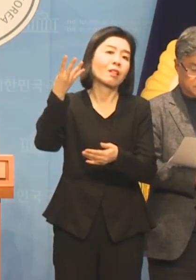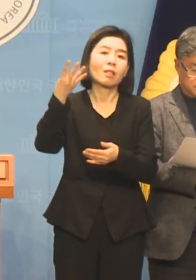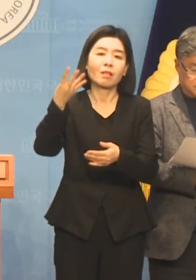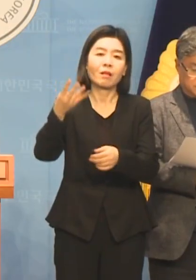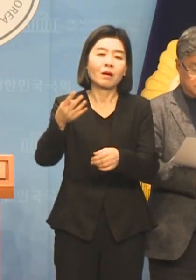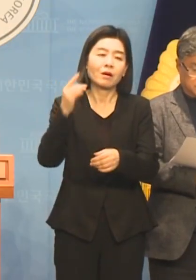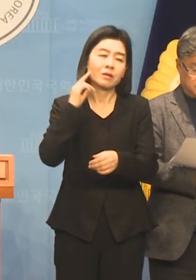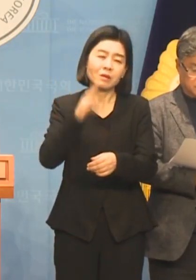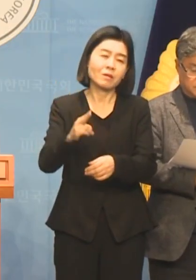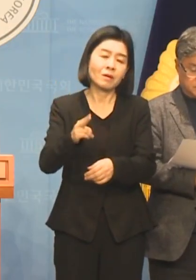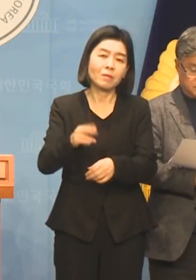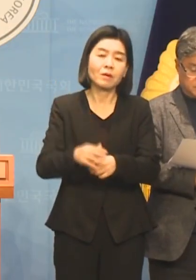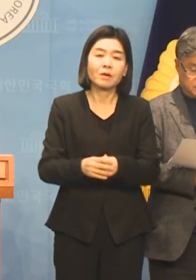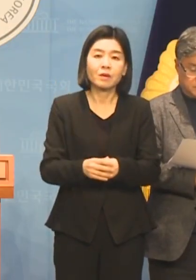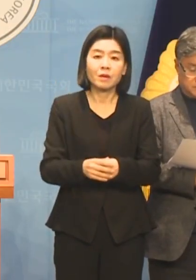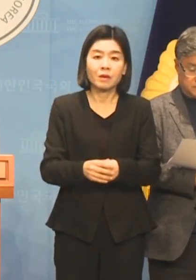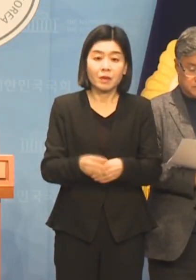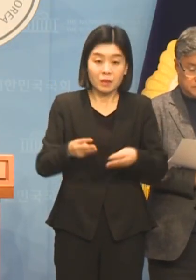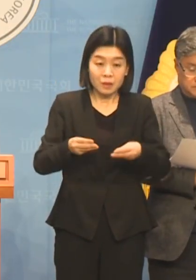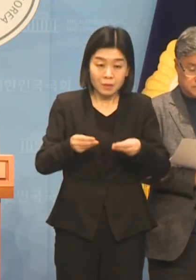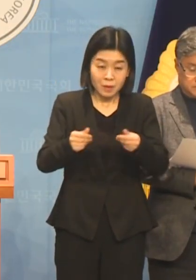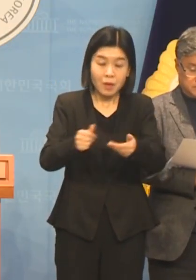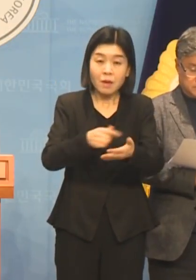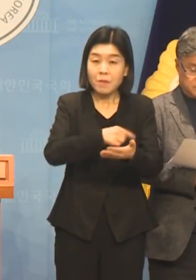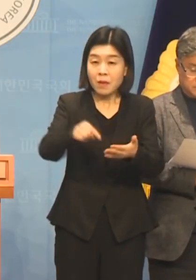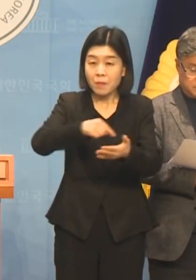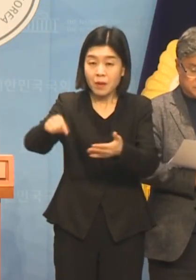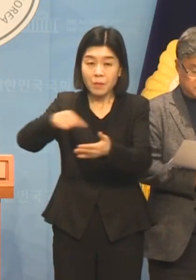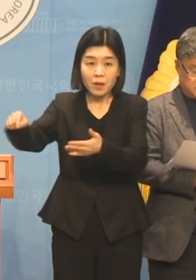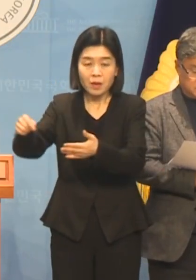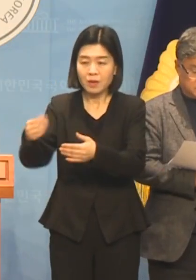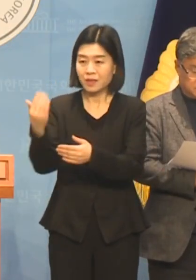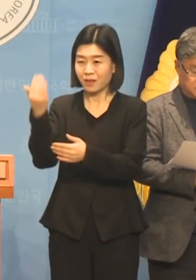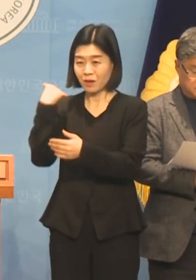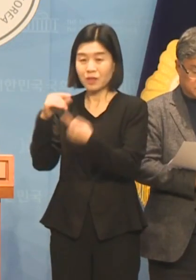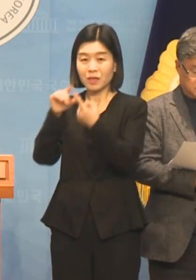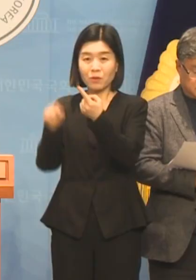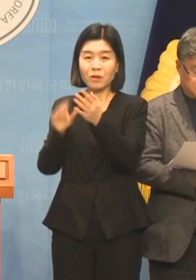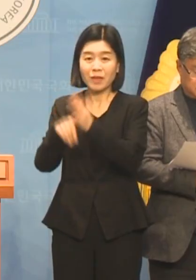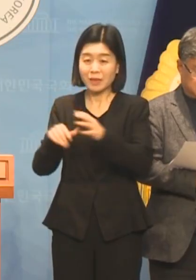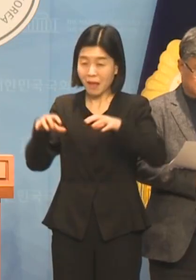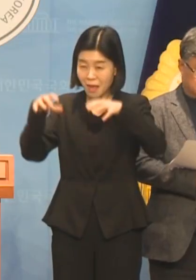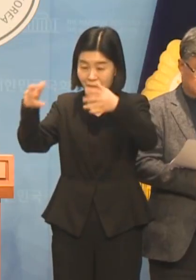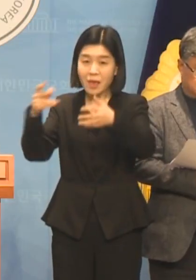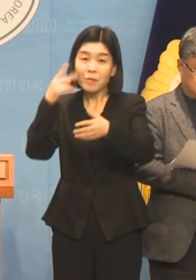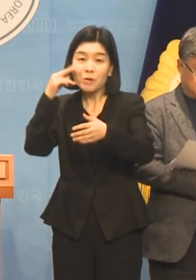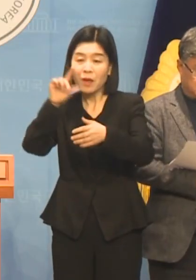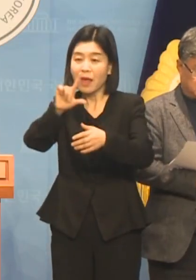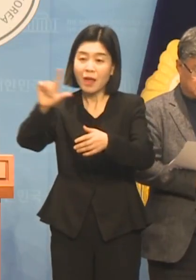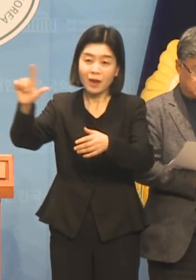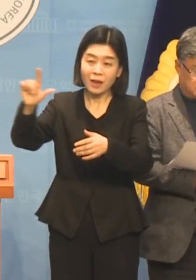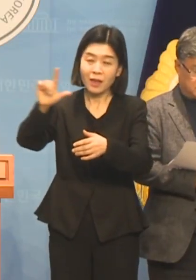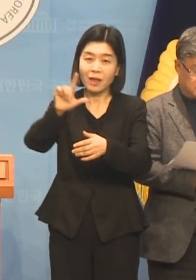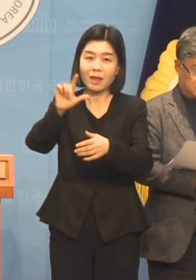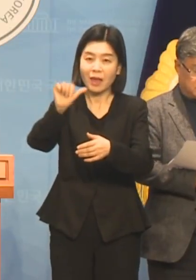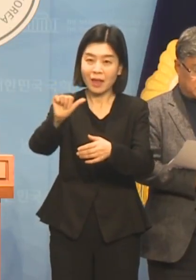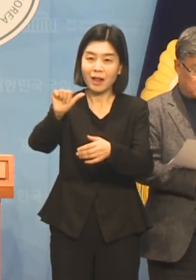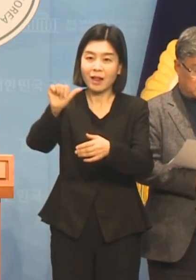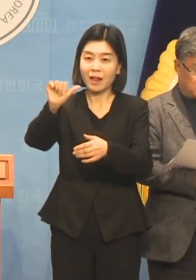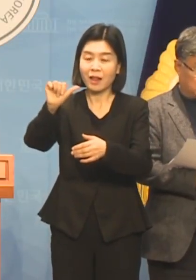산불이었습니다. 피해 면적은 지난 1월 전 세계를 놀라게 했던 미국 LA 산불의 2배에